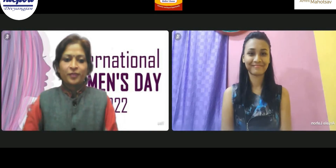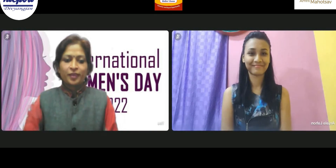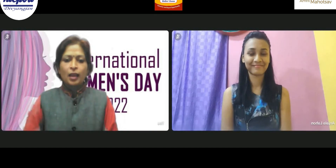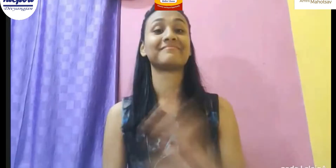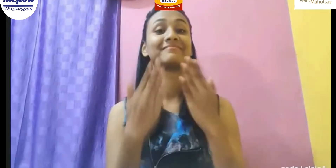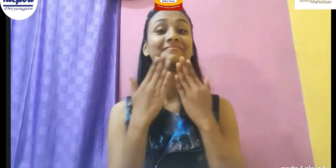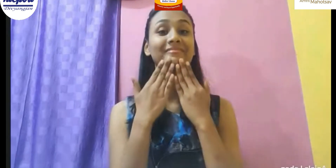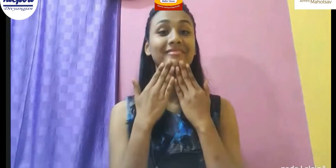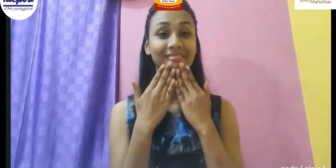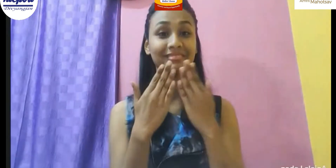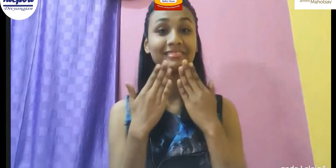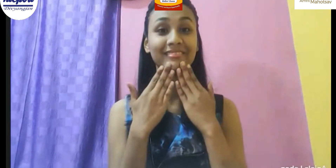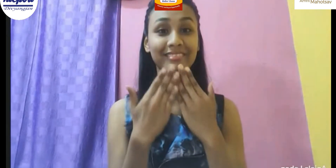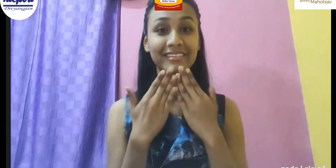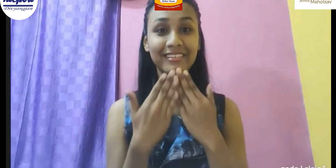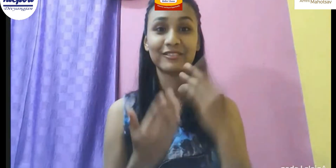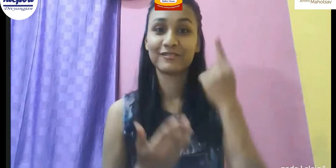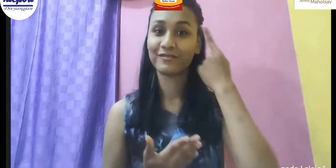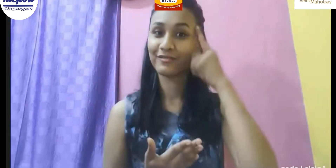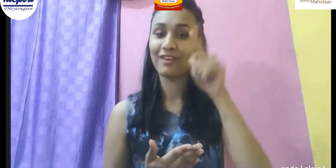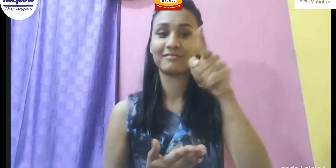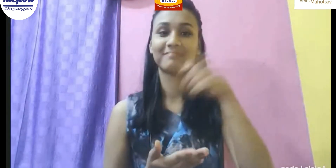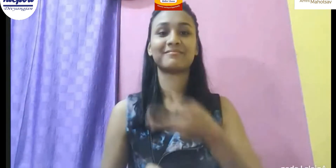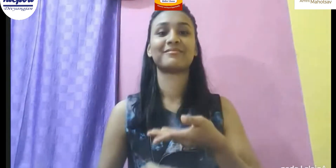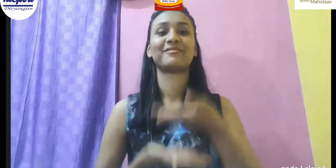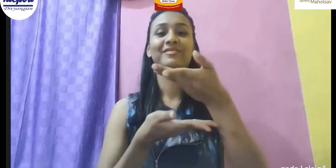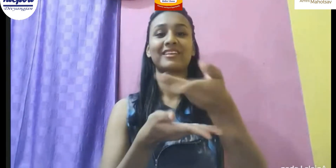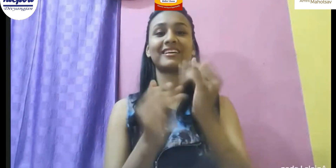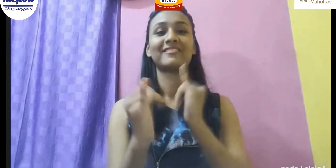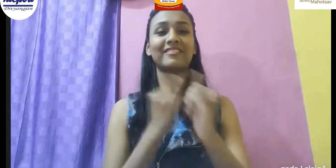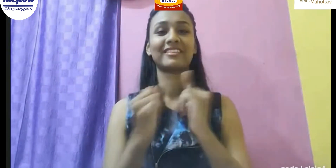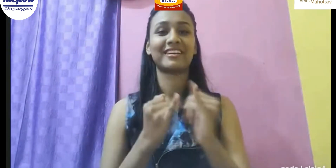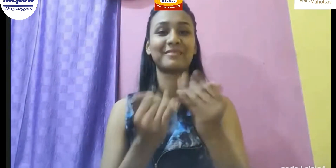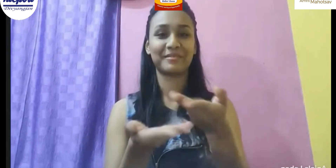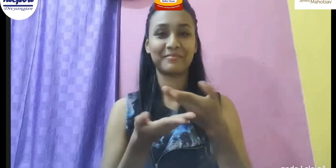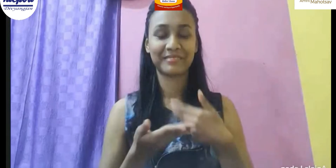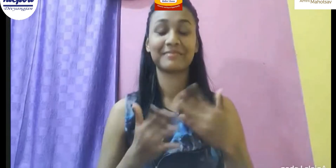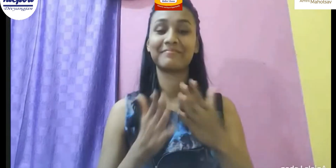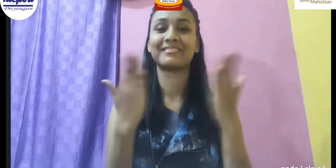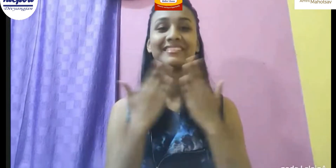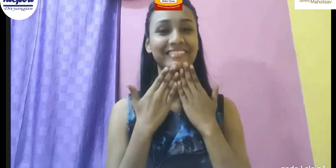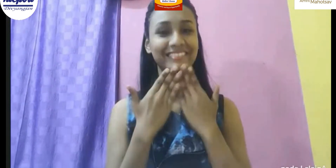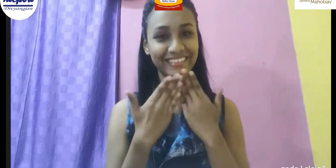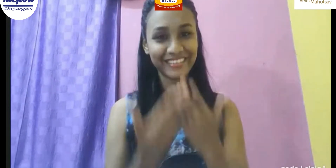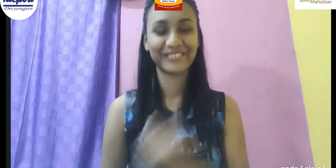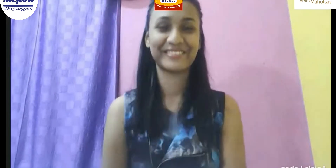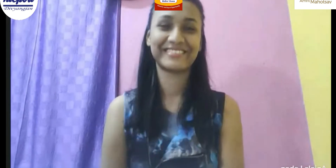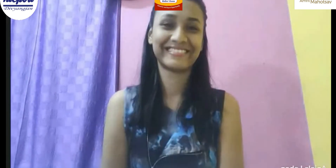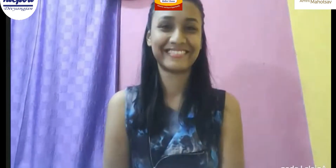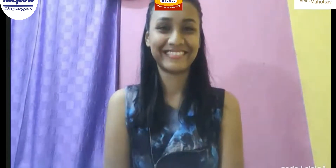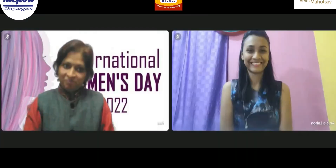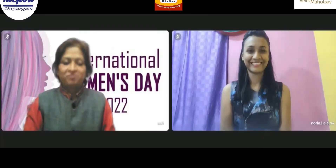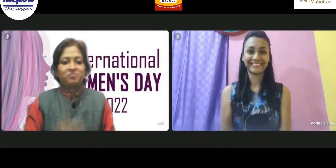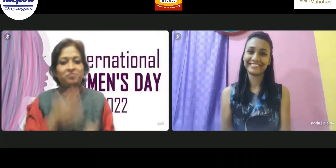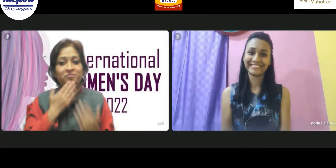हूँ। आपका बहुत बहुत धन्यवाद मुझे इस कार्यक्रम में आमंत्रित करने के लिए।